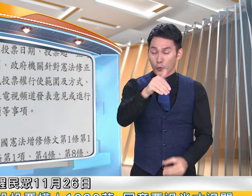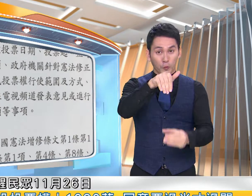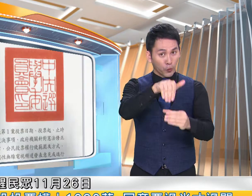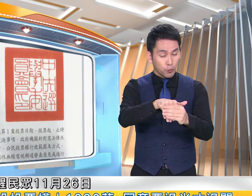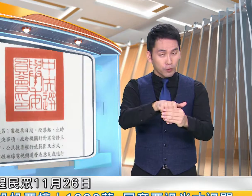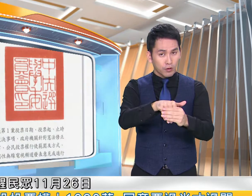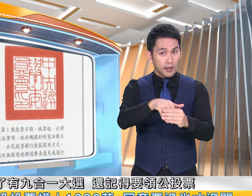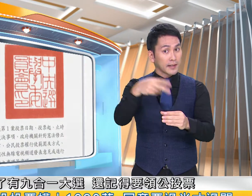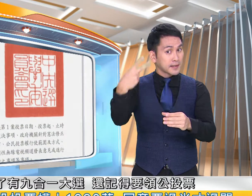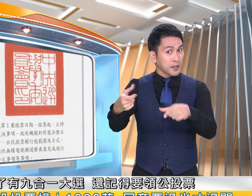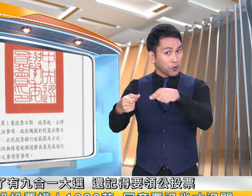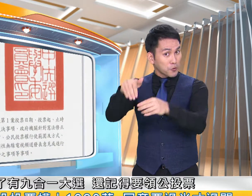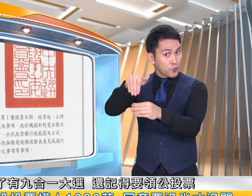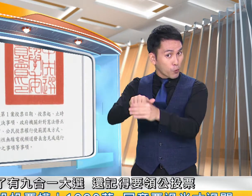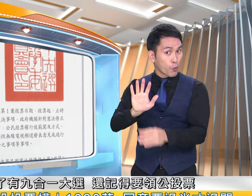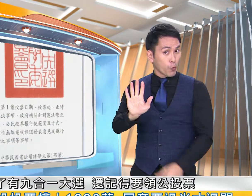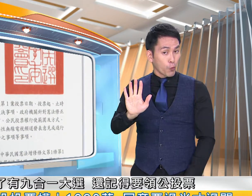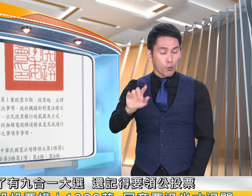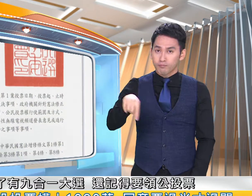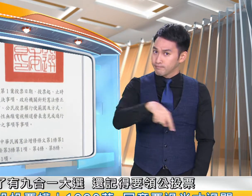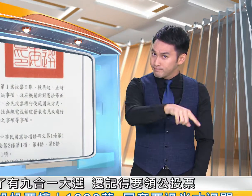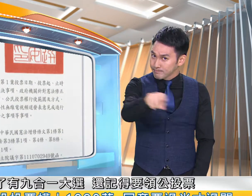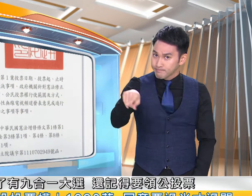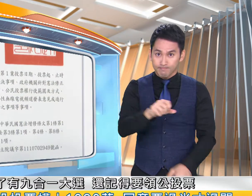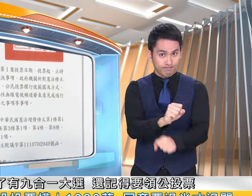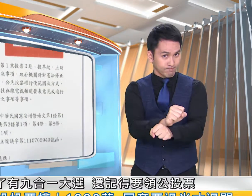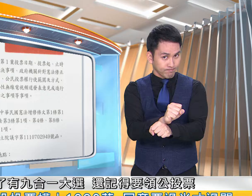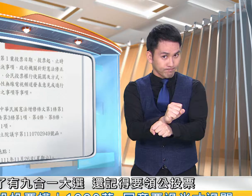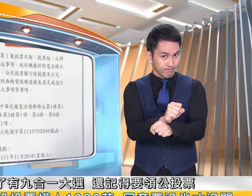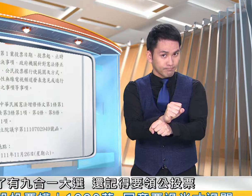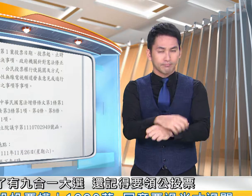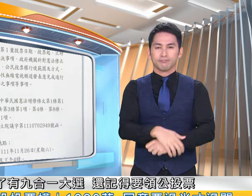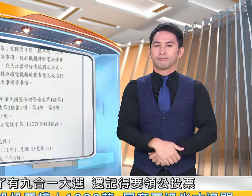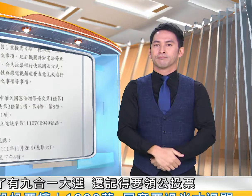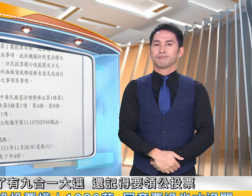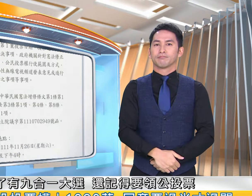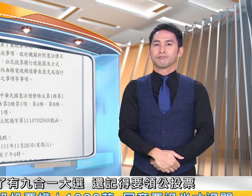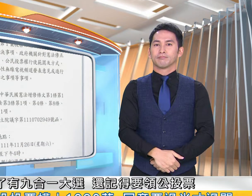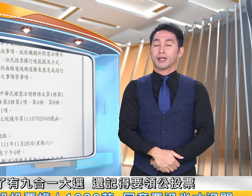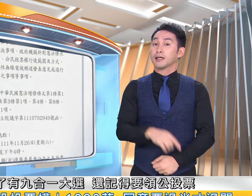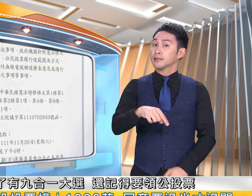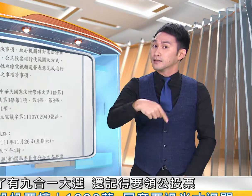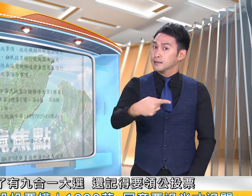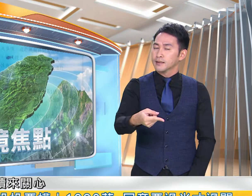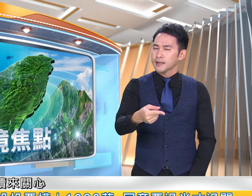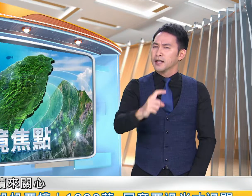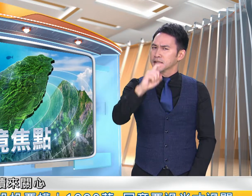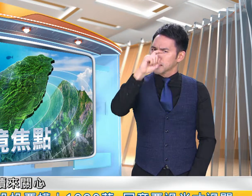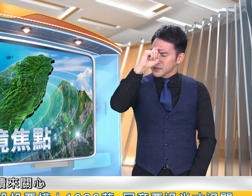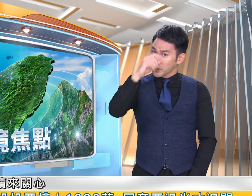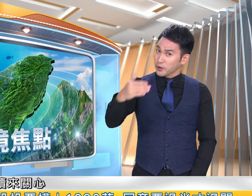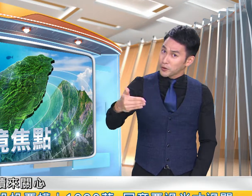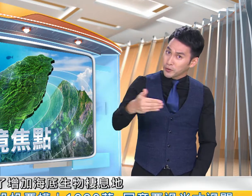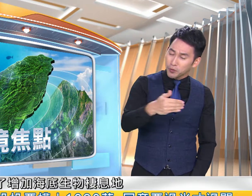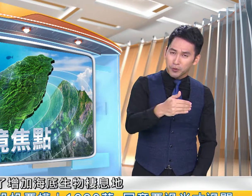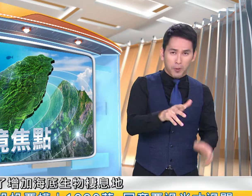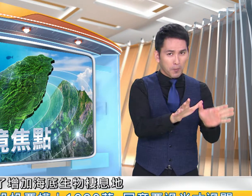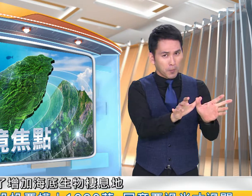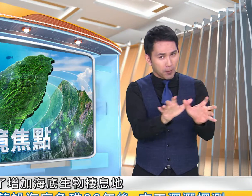11月26号除了有9合1大选，还记得要领公投票。继续来关心，为了增加